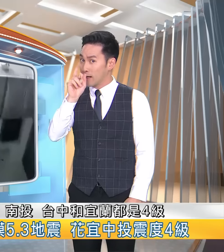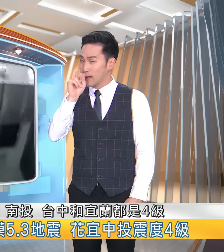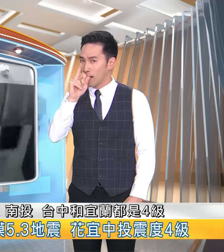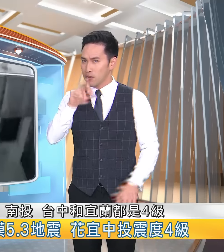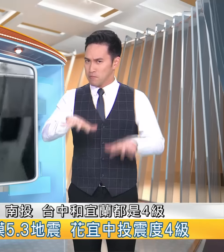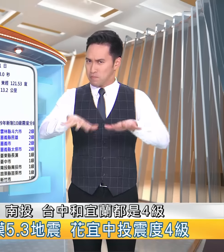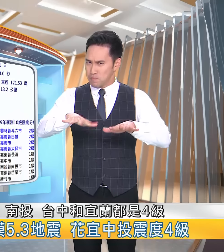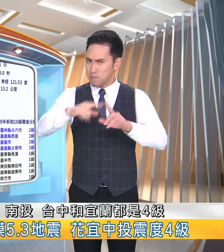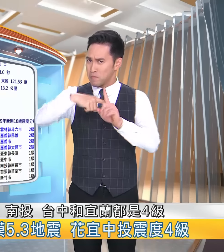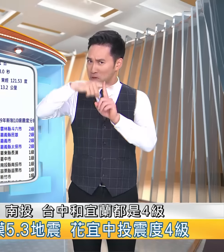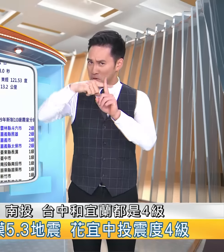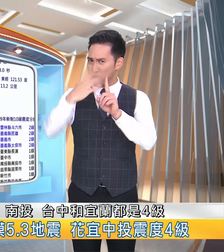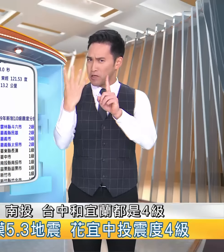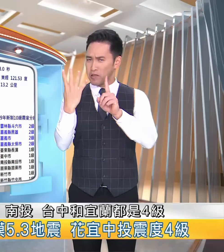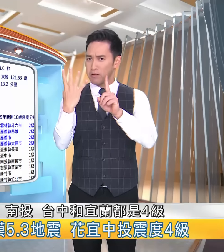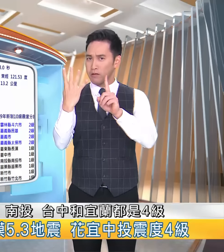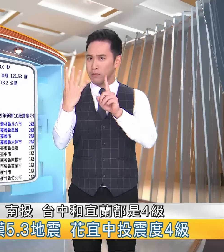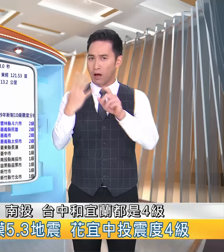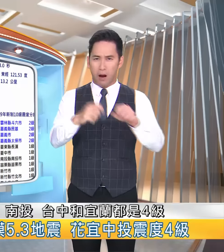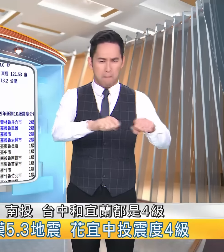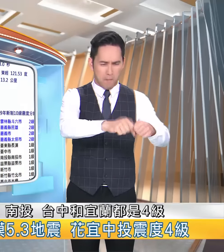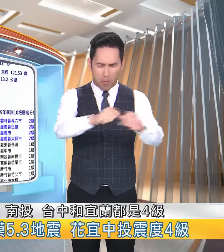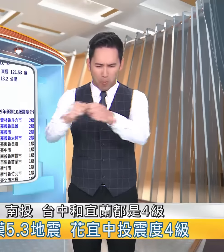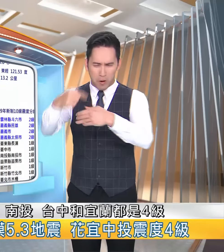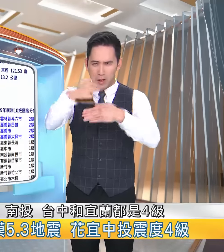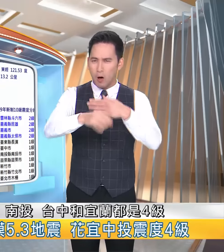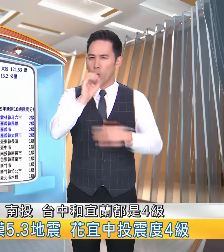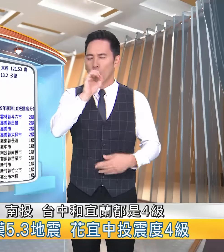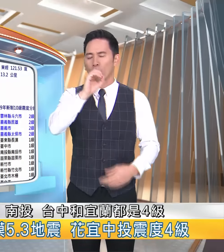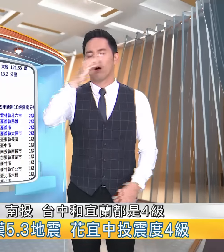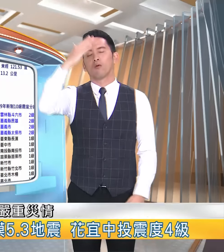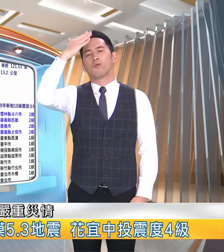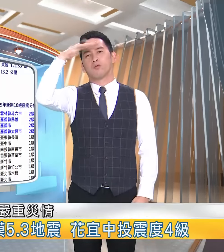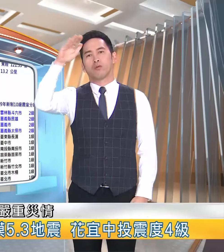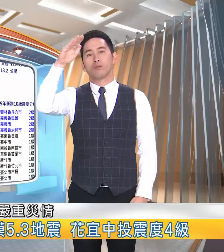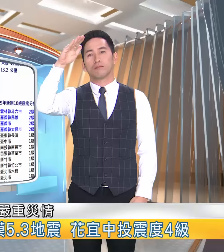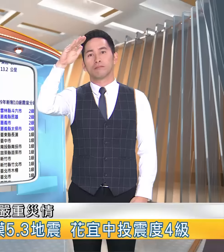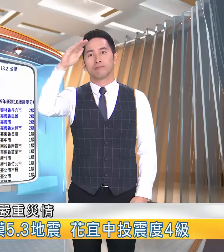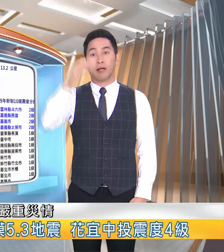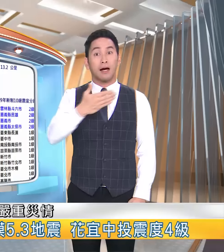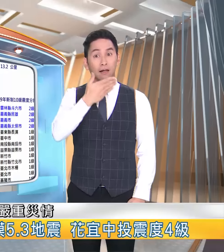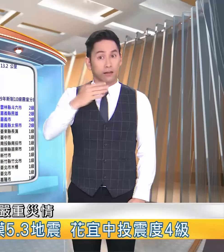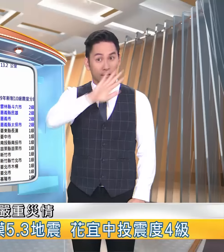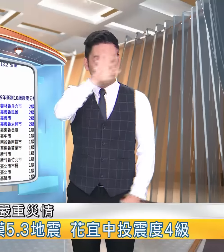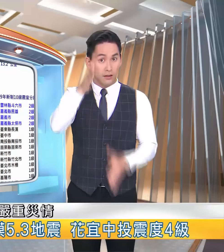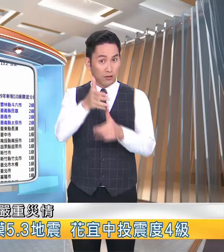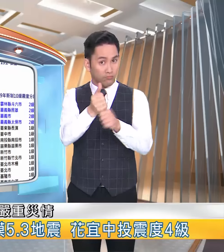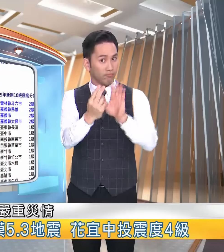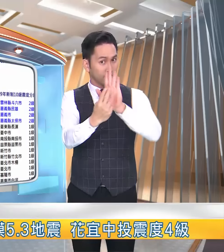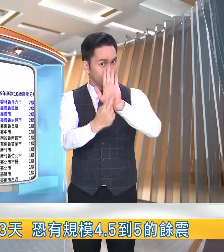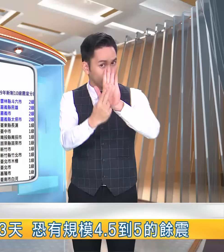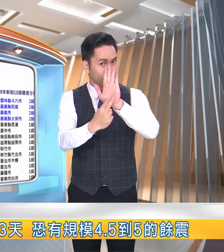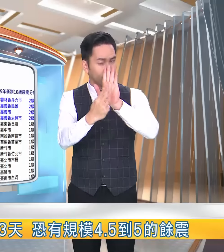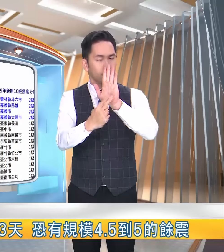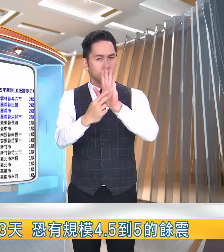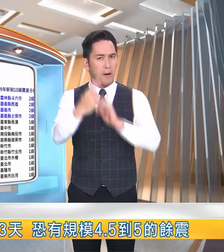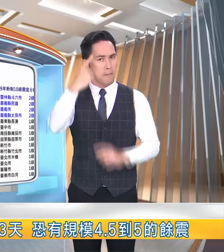南投、台中和宜兰都是4级，所幸没有传出严重灾情。气象署表示，未